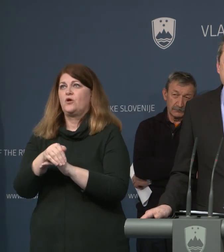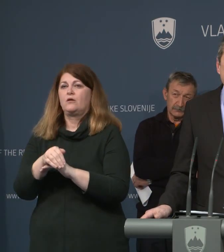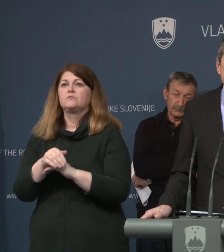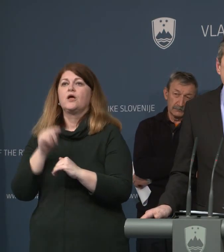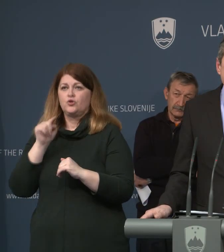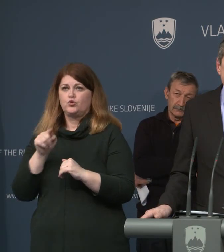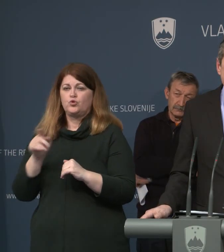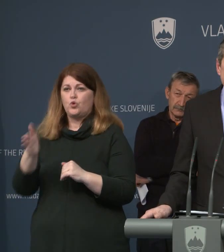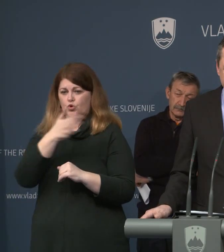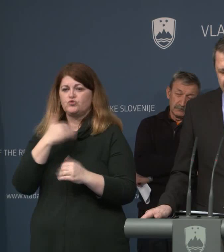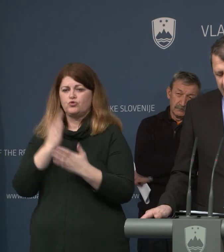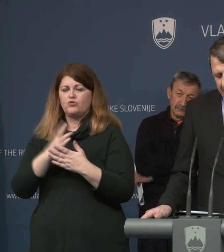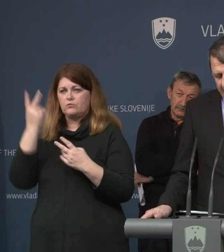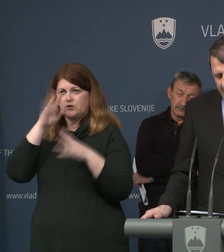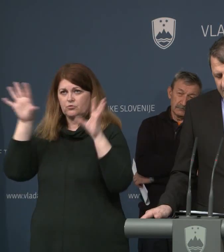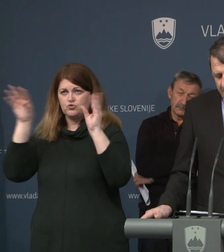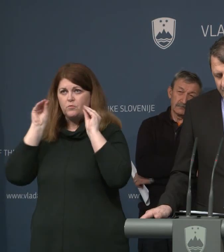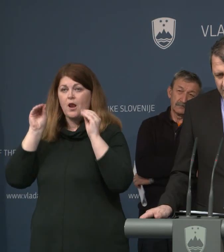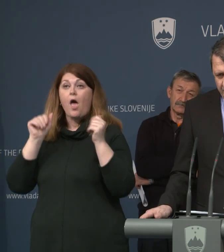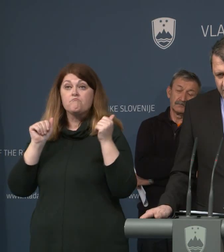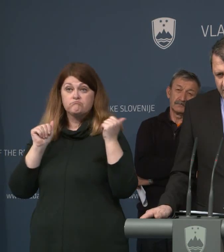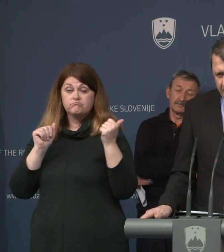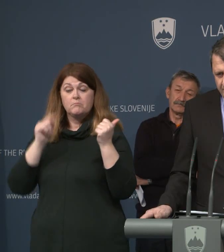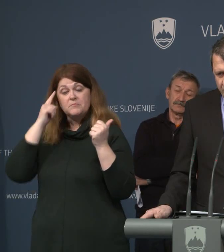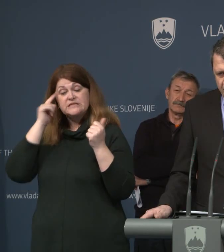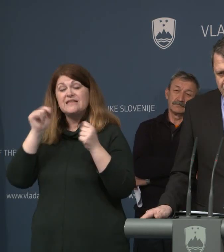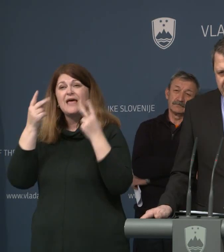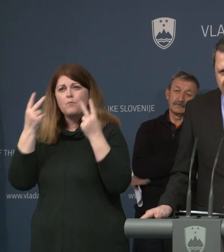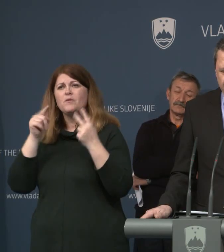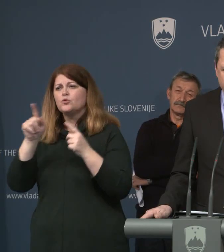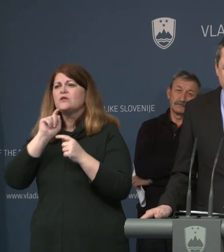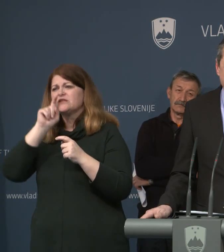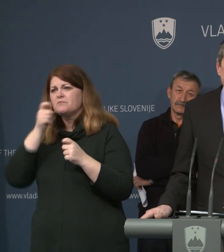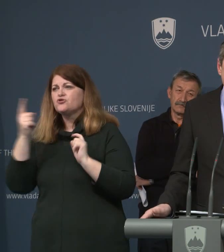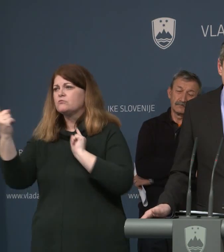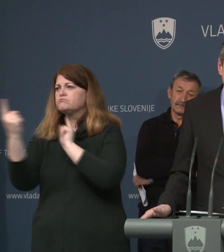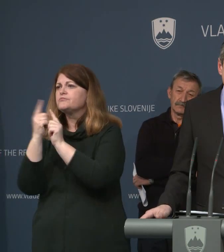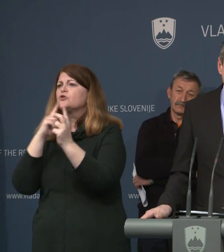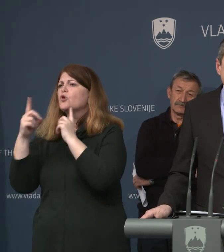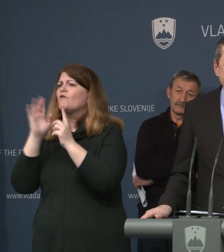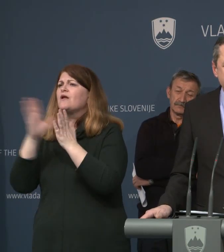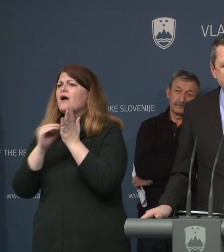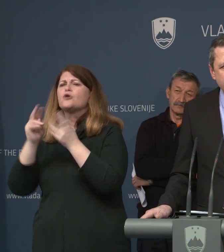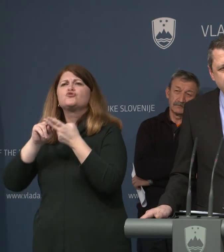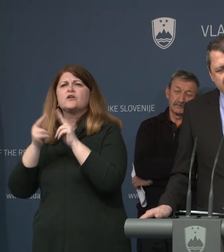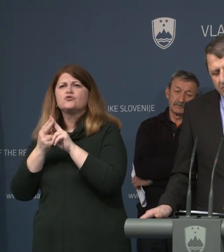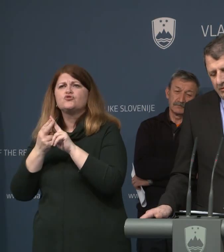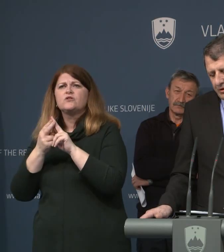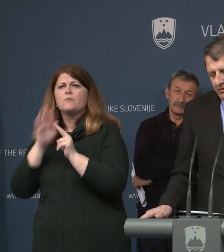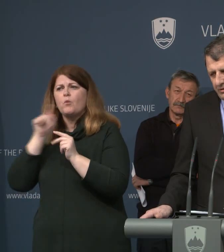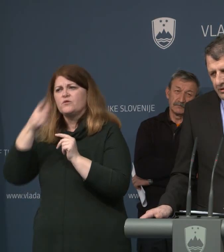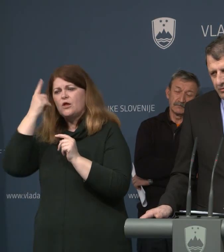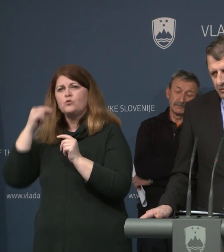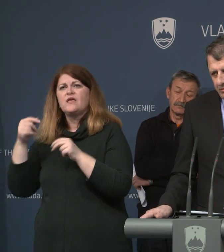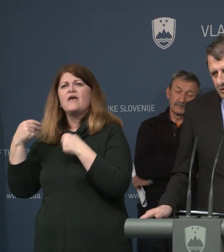To mislim, da smo zdaj že doumeli. In jaz mislim, da je pomembno, da se tudi z Mačarsko doseže dogovor, na kakšen način bomo te ljudi